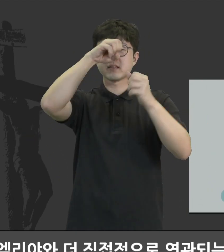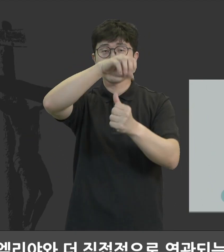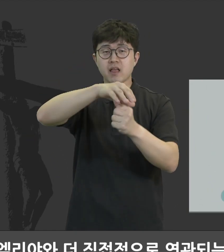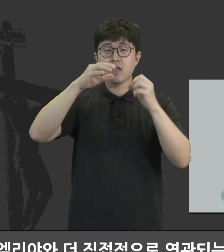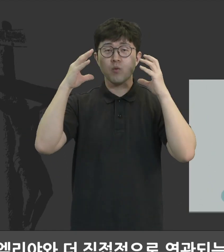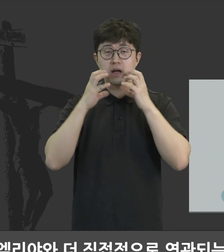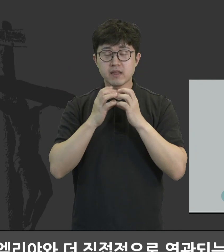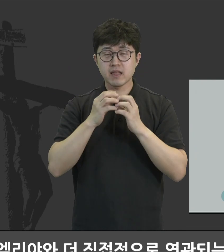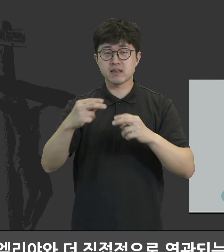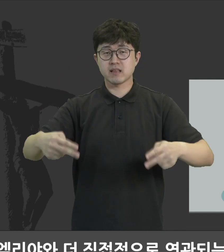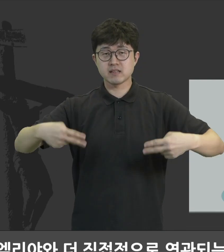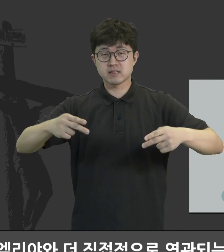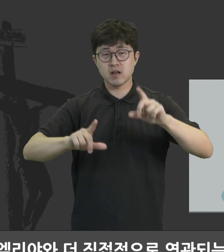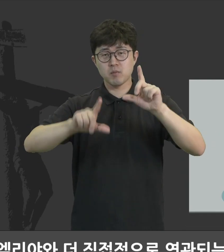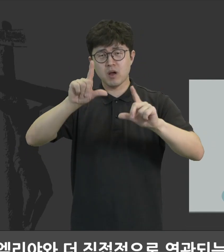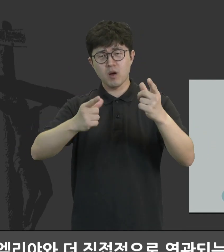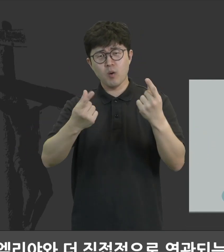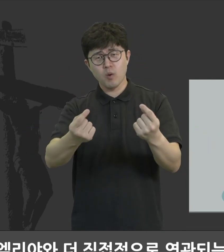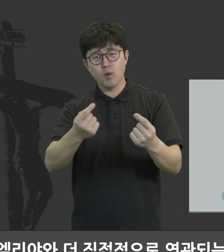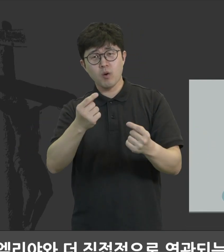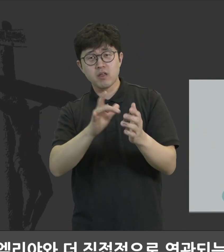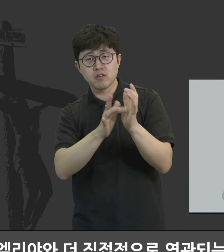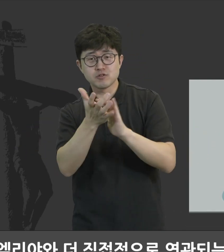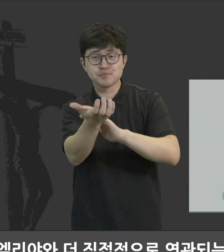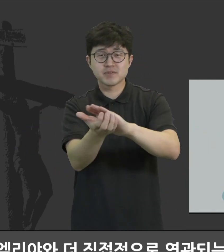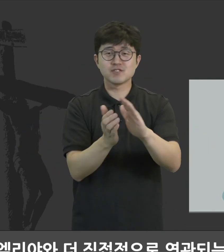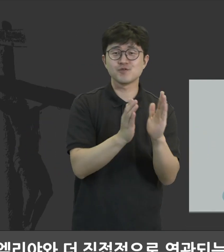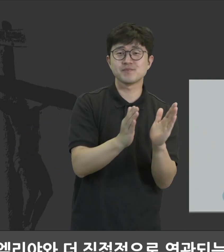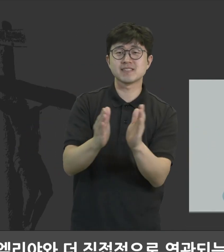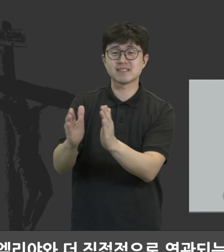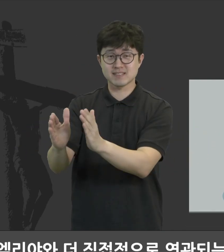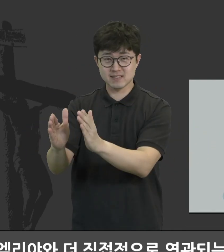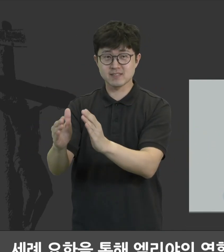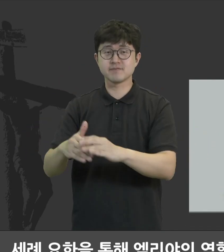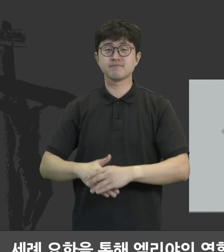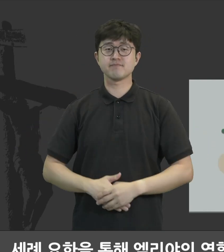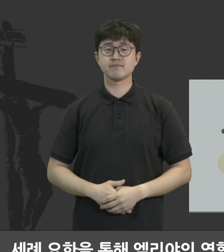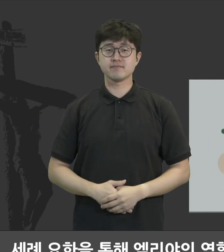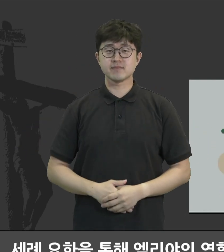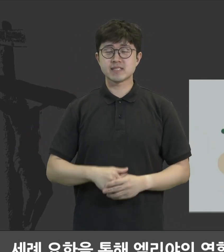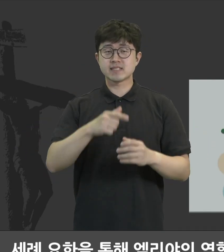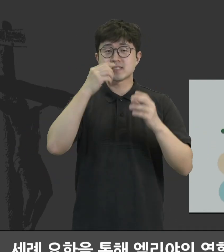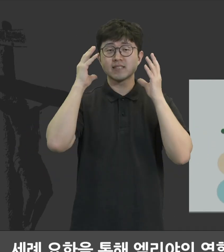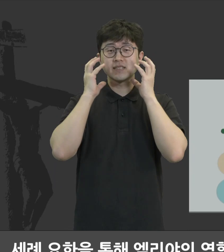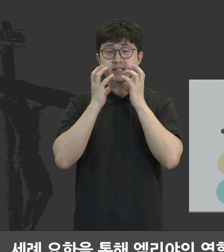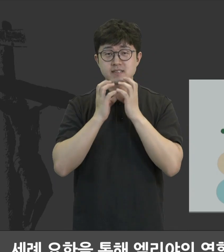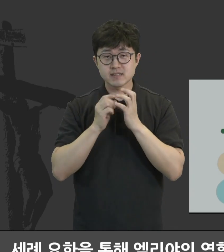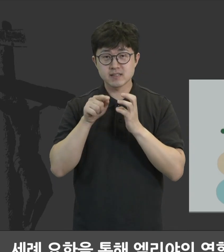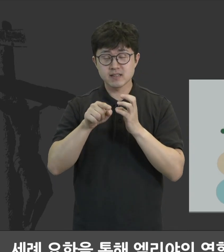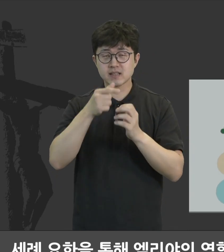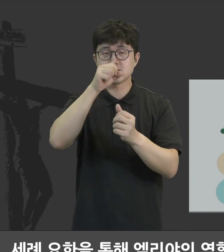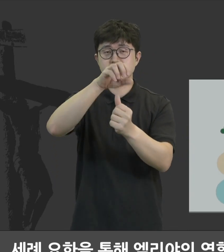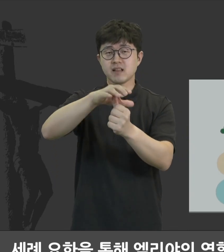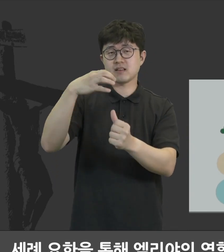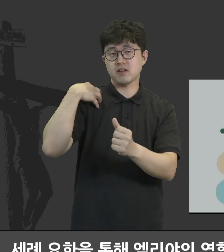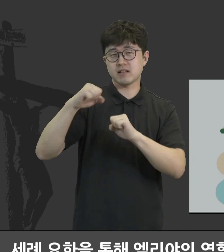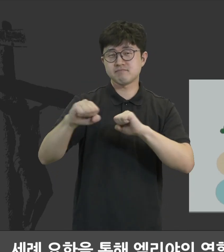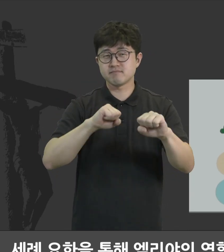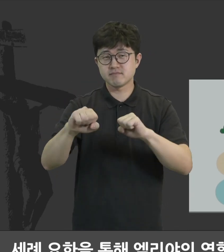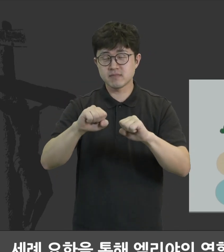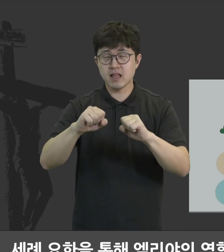요한은 엘리야를 연상시키는 복장으로 예수님의 길을 예비합니다. 세례 요한을 통해 엘리야의